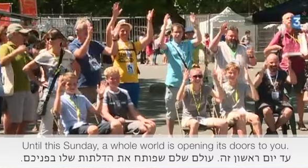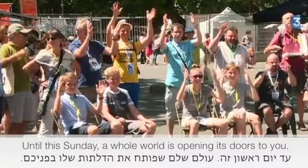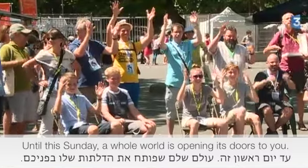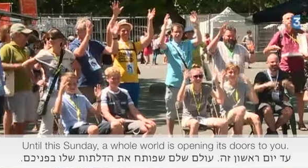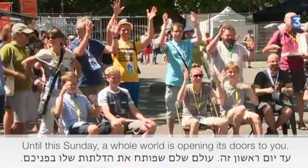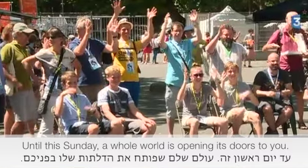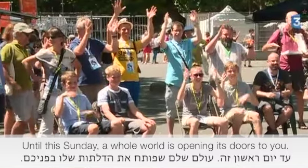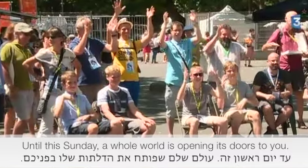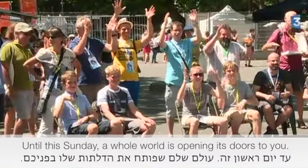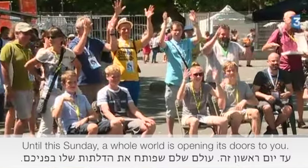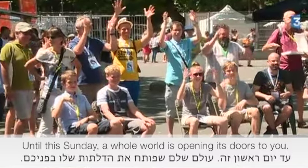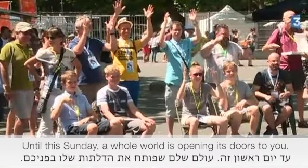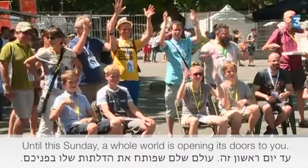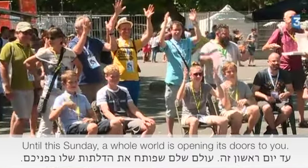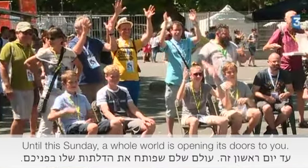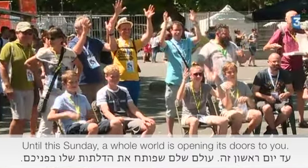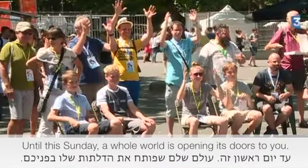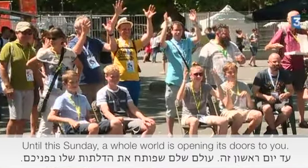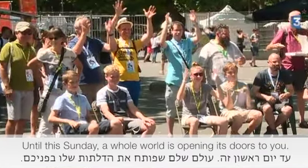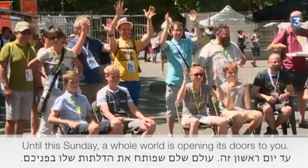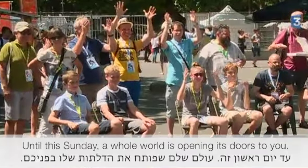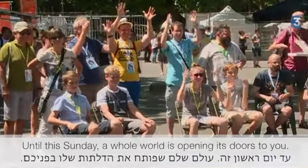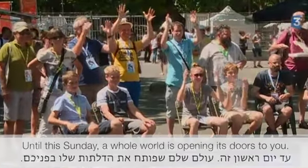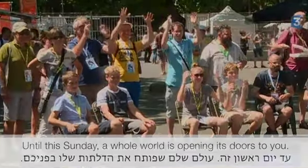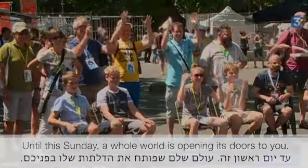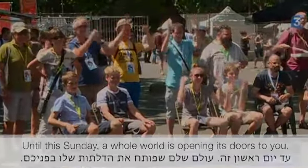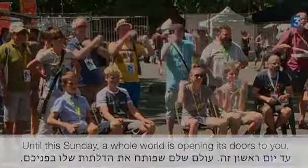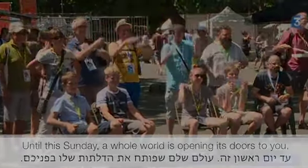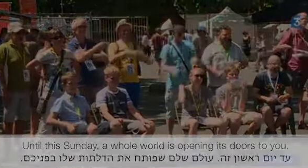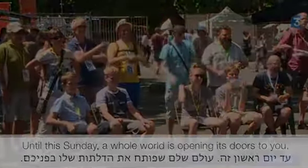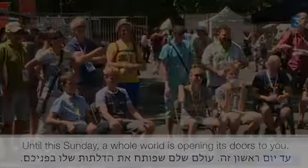Jusqu'à dimanche, c'est un univers entier qui s'ouvre devant vous.